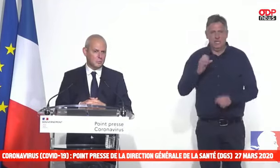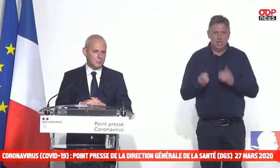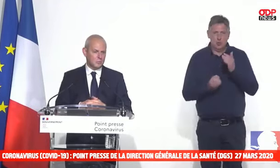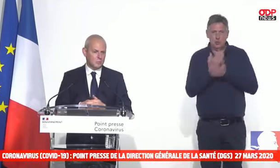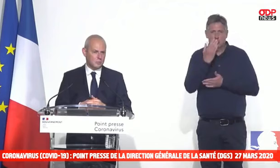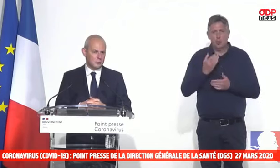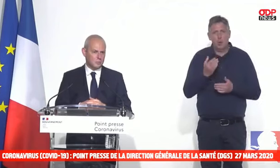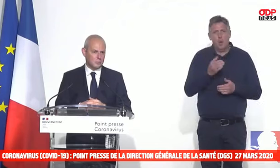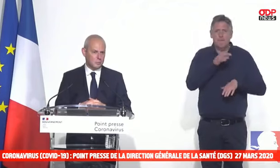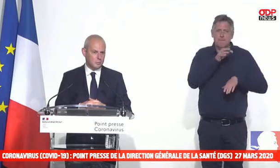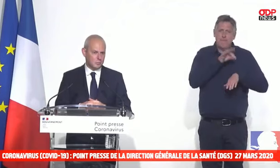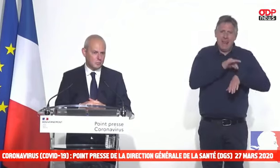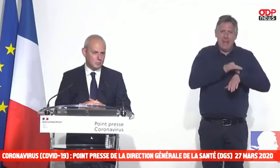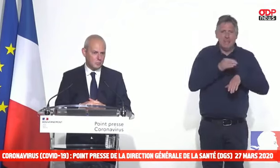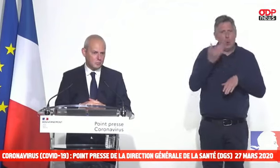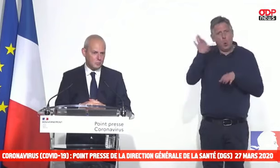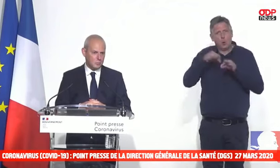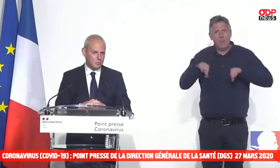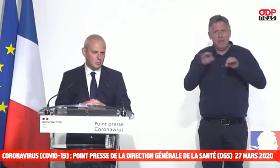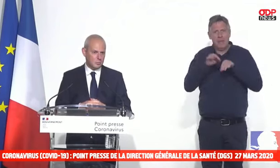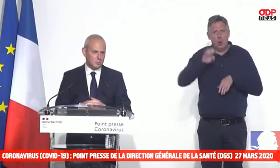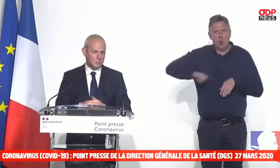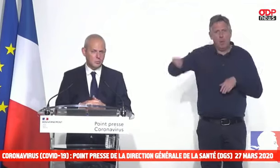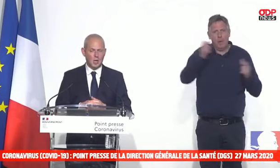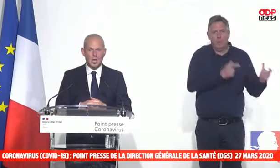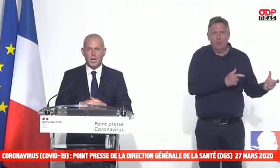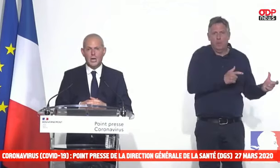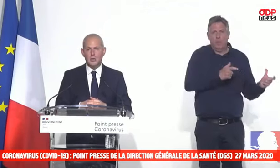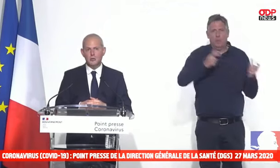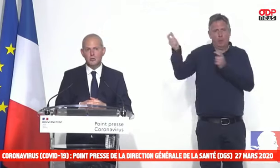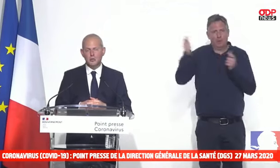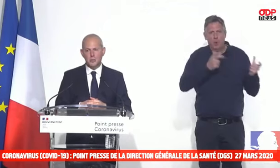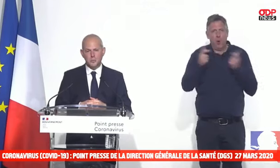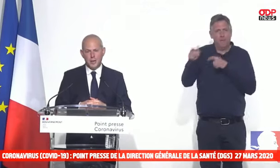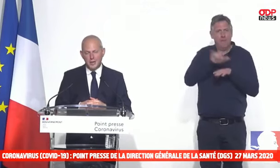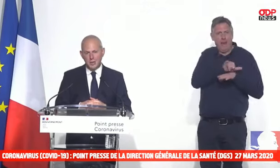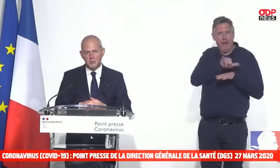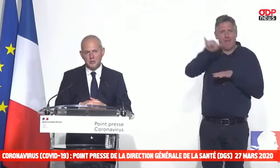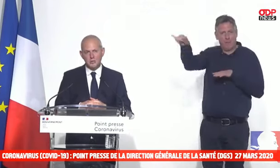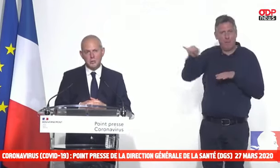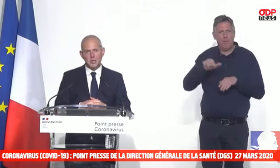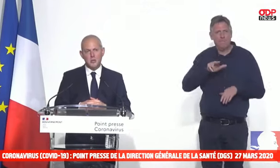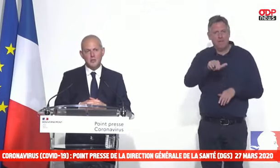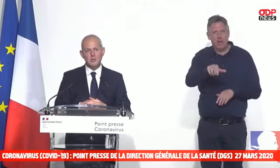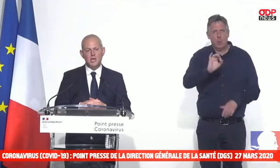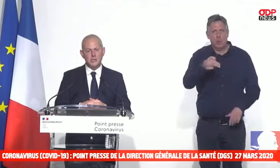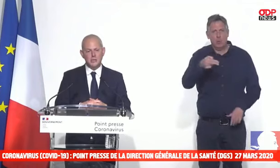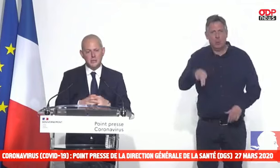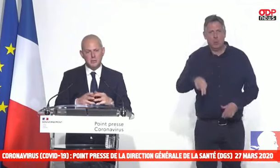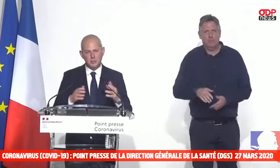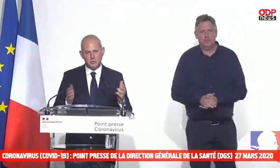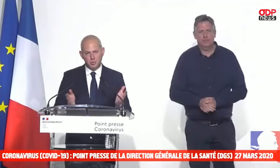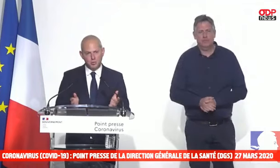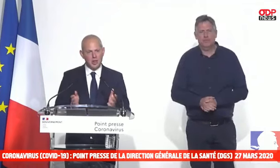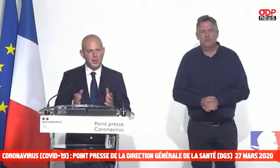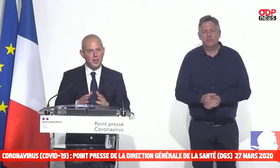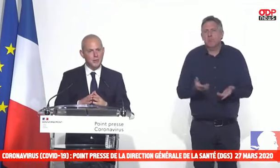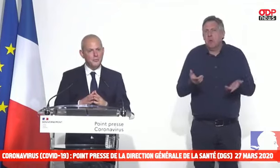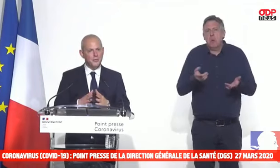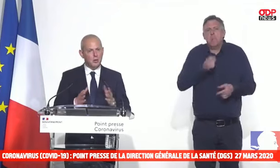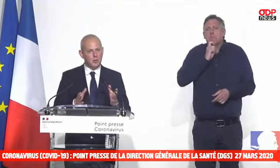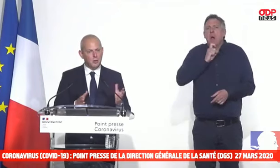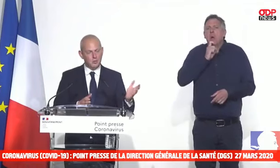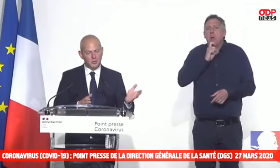l'Union européenne, avec notamment la possibilité d'un pont aérien ? Alors, nous n'en sommes pas là. Nous avons une très belle solidarité